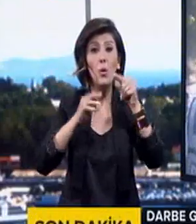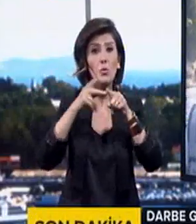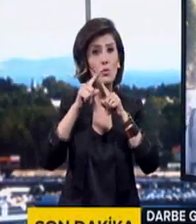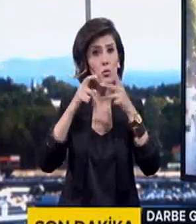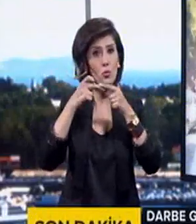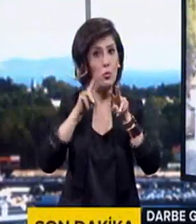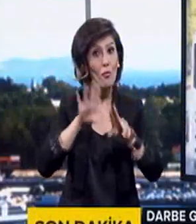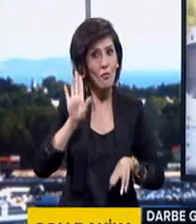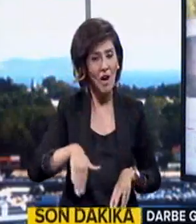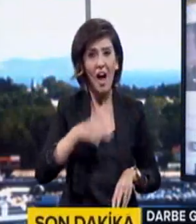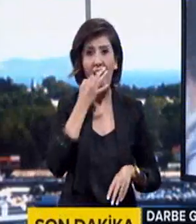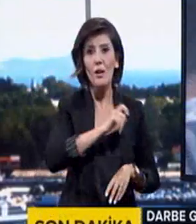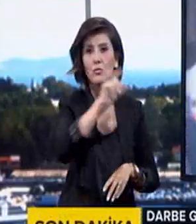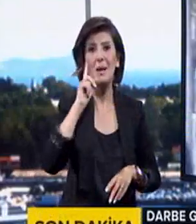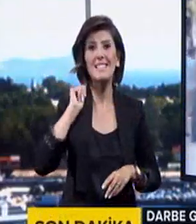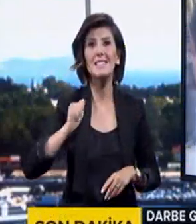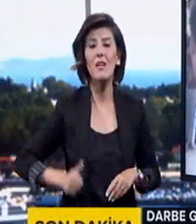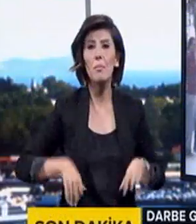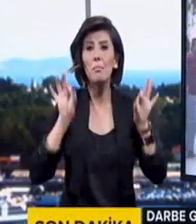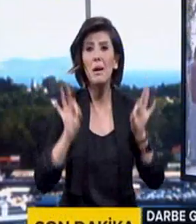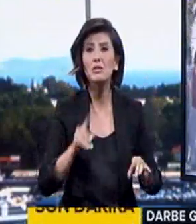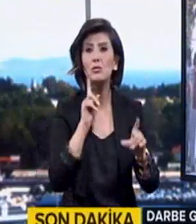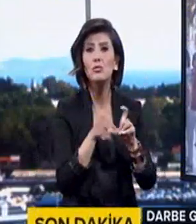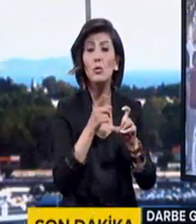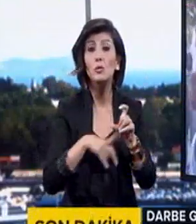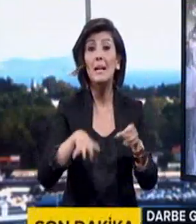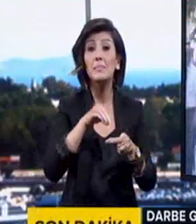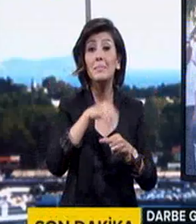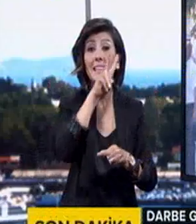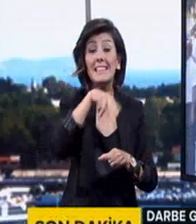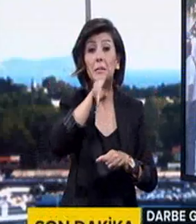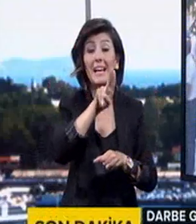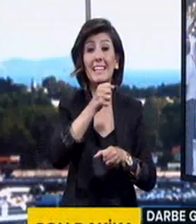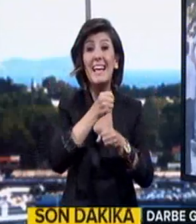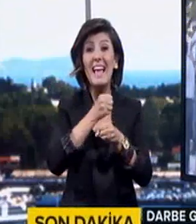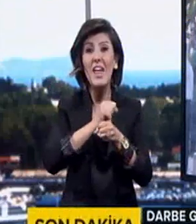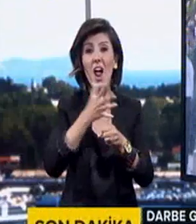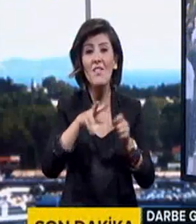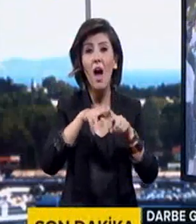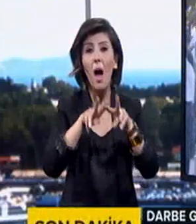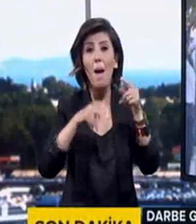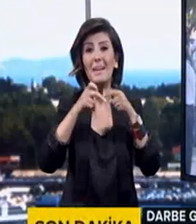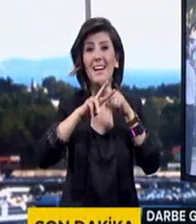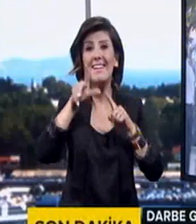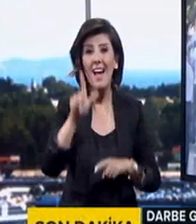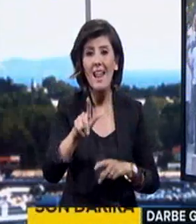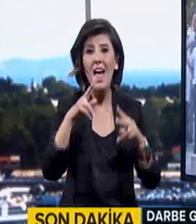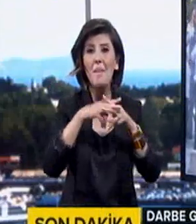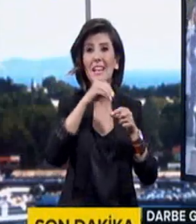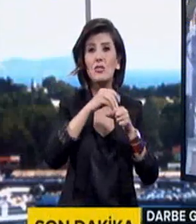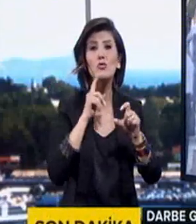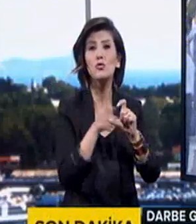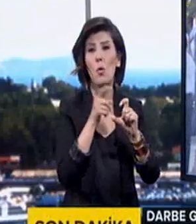bulunuyor. Ankara Cumhuriyet Başsavcılığı'nca başlatılan soruşturma kapsamında 27 general ve amiralin